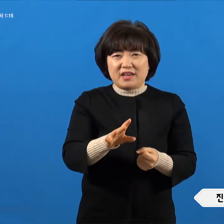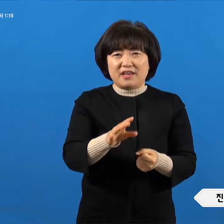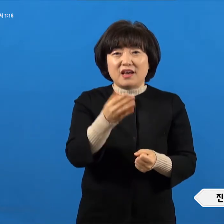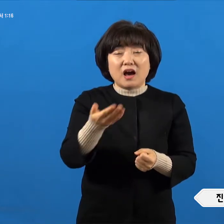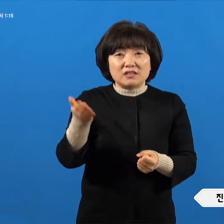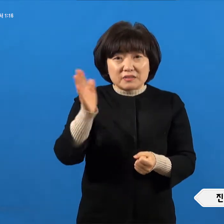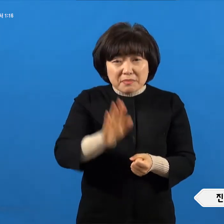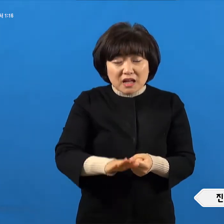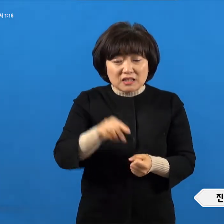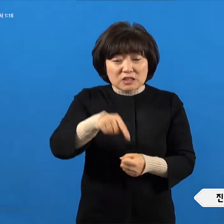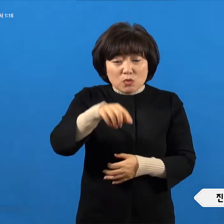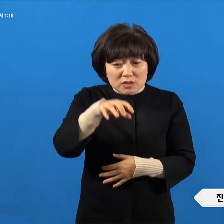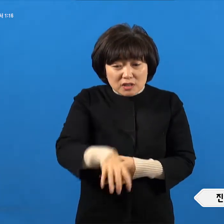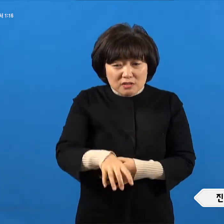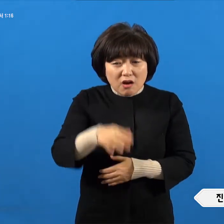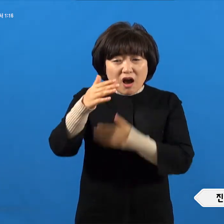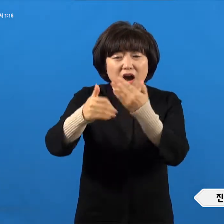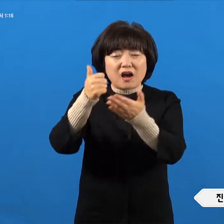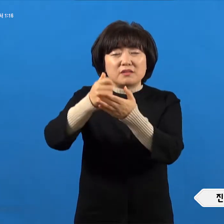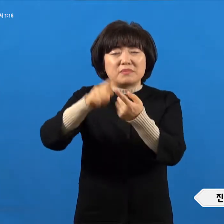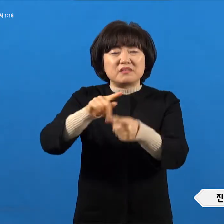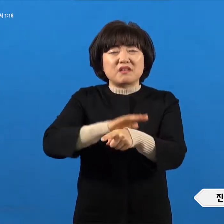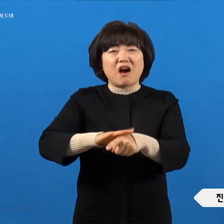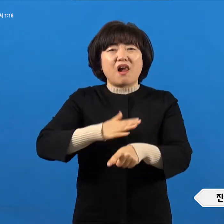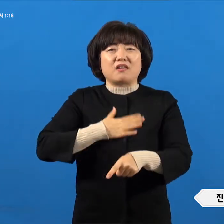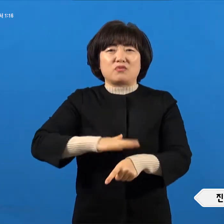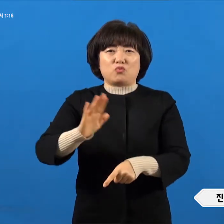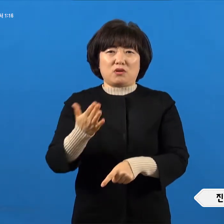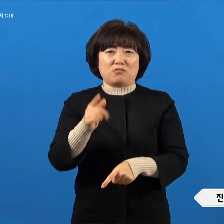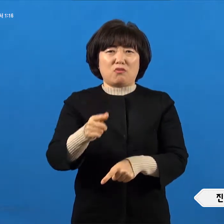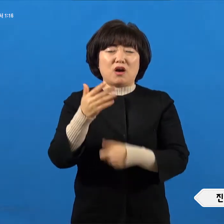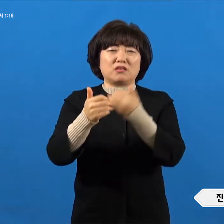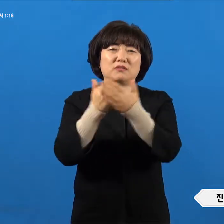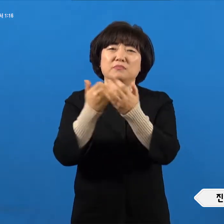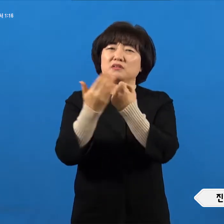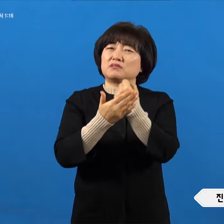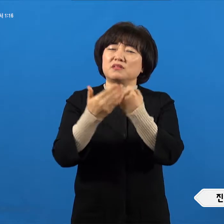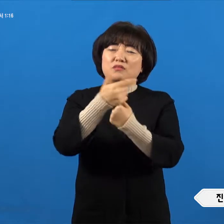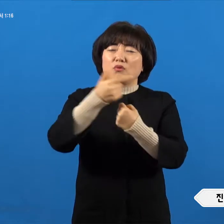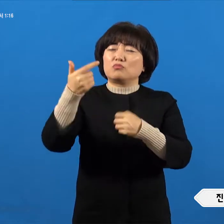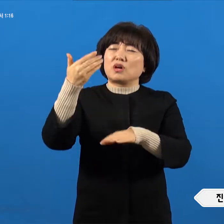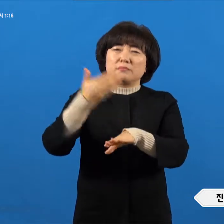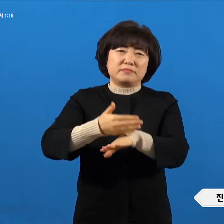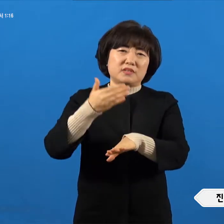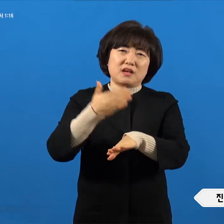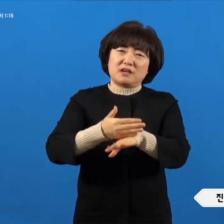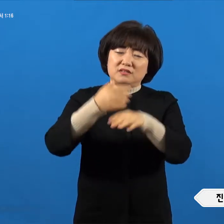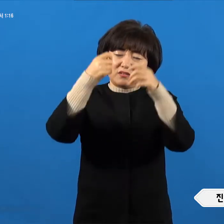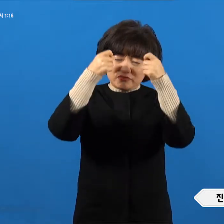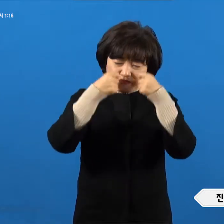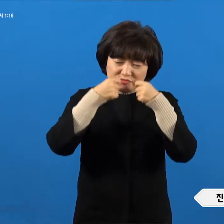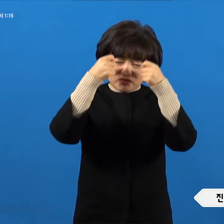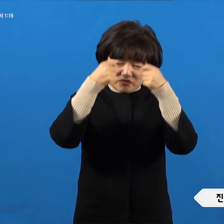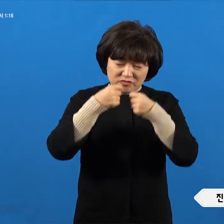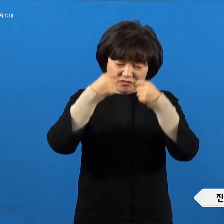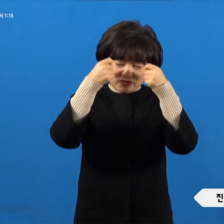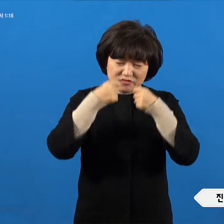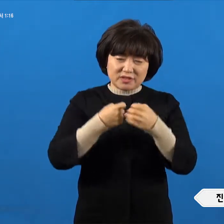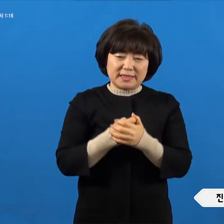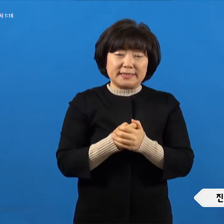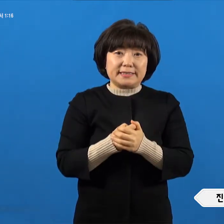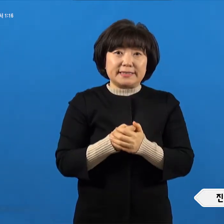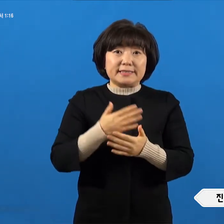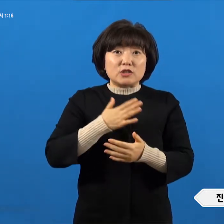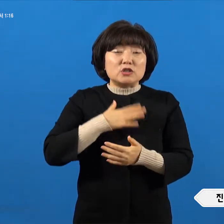그렇지만 제가 여기서 하나님을 알게 된 것을 생각하니 하나님의 은혜가 너무 감사하여 눈물만 흐릅니다.